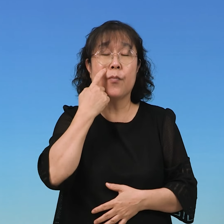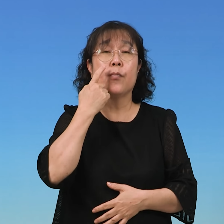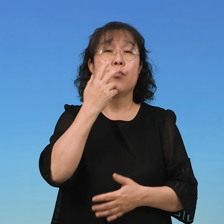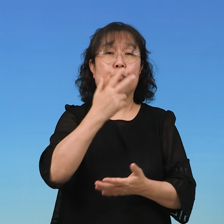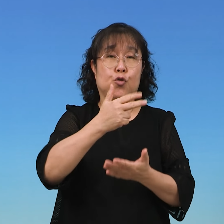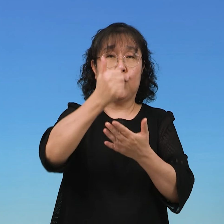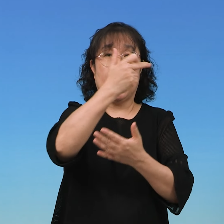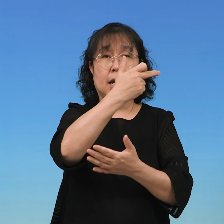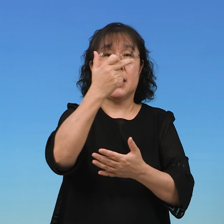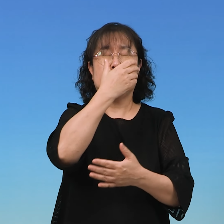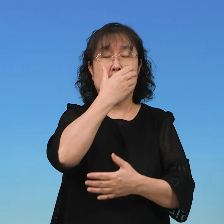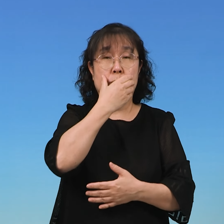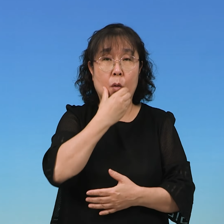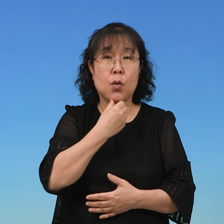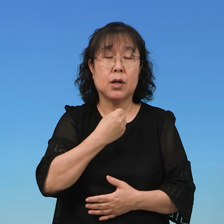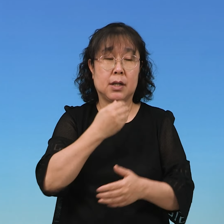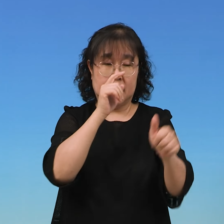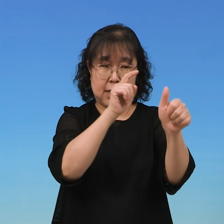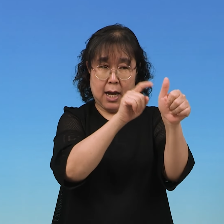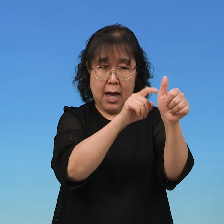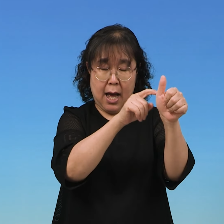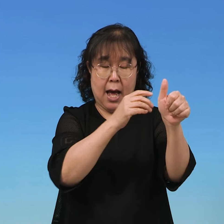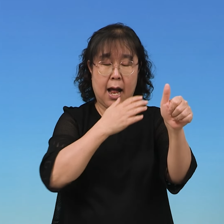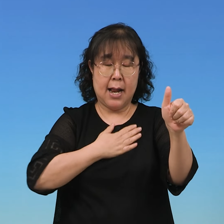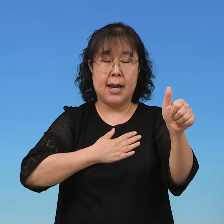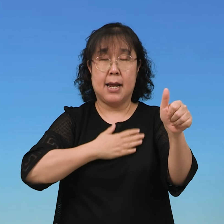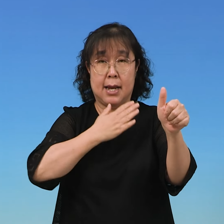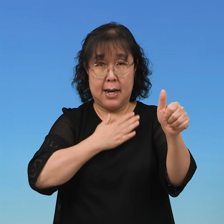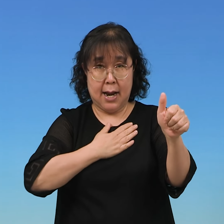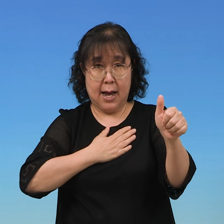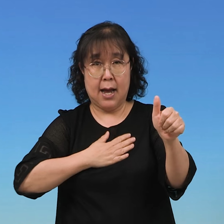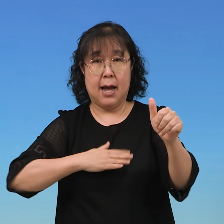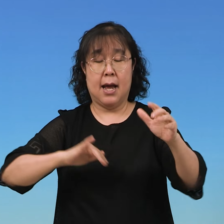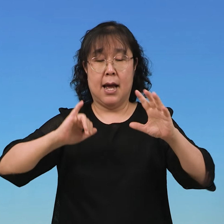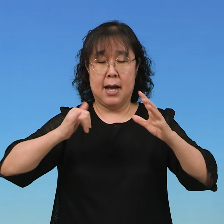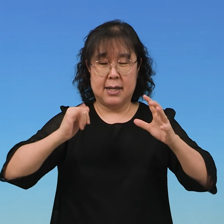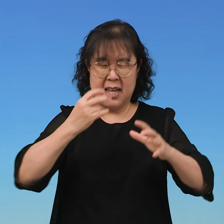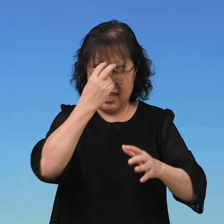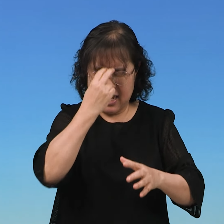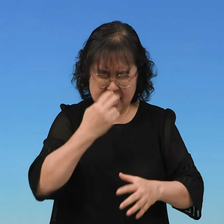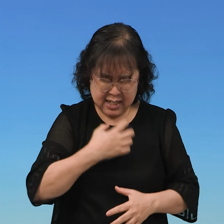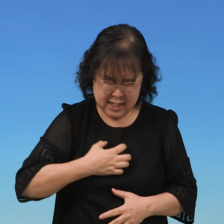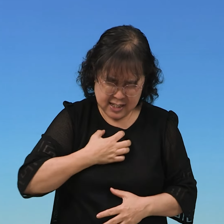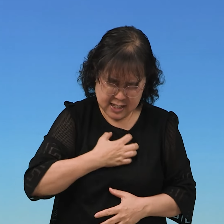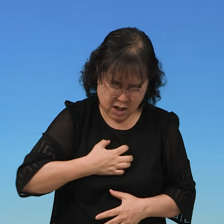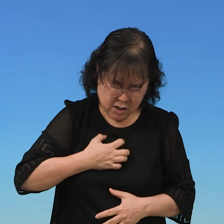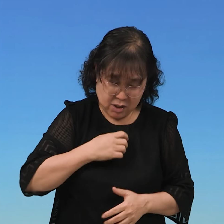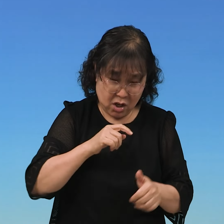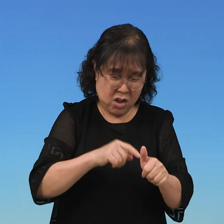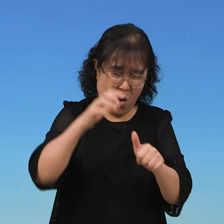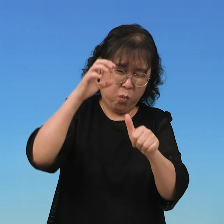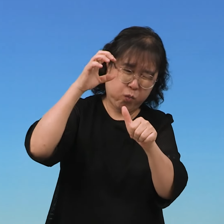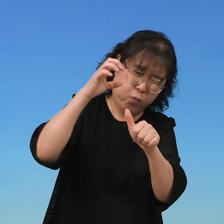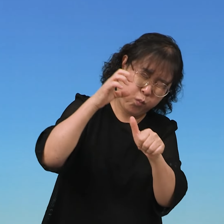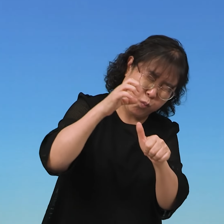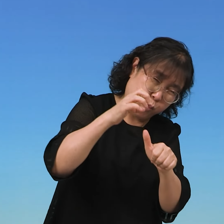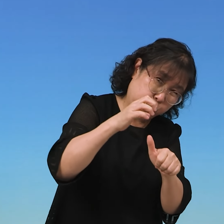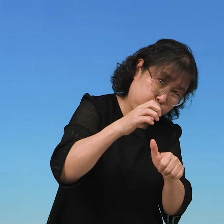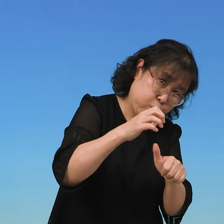세어 보아라. 주의 크신 복을 내가 세상 근심 걱정 너를 누르고